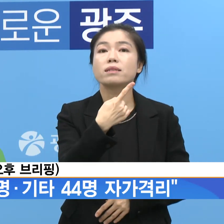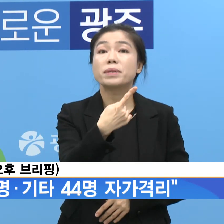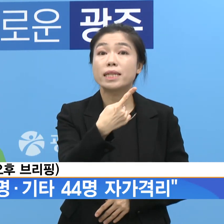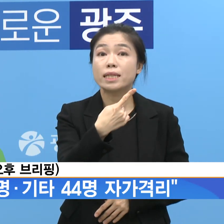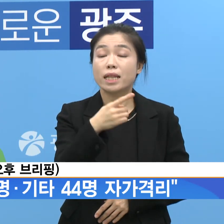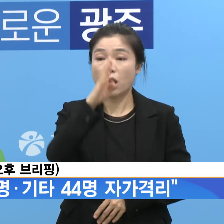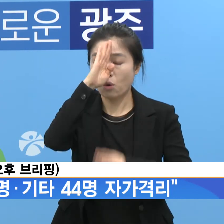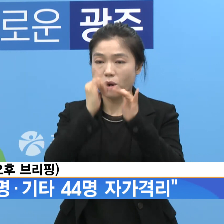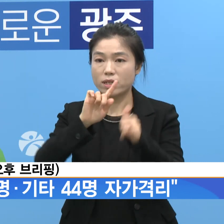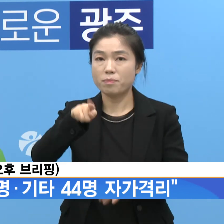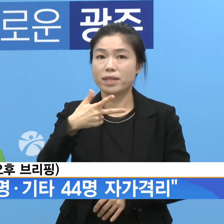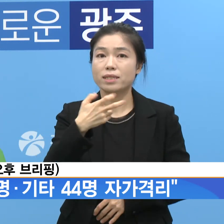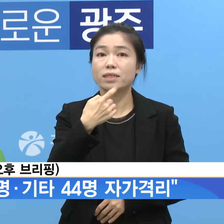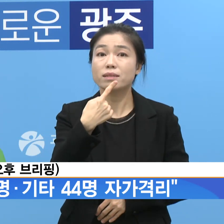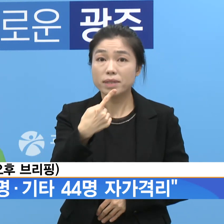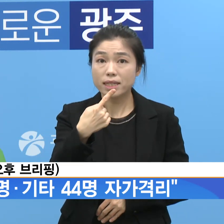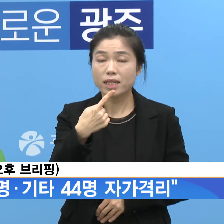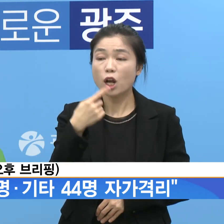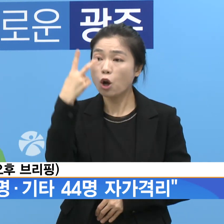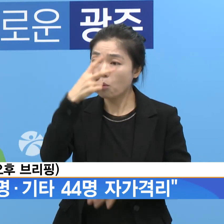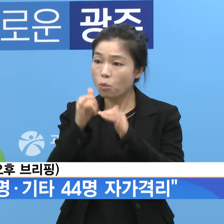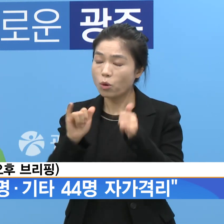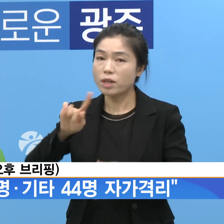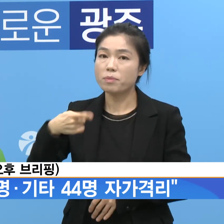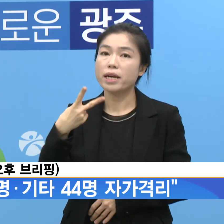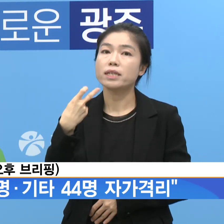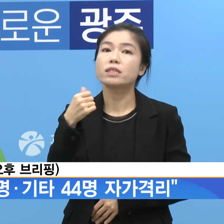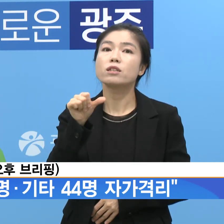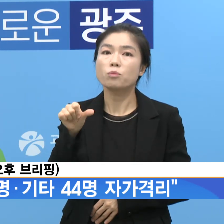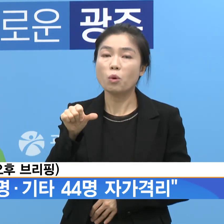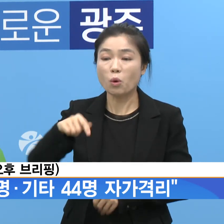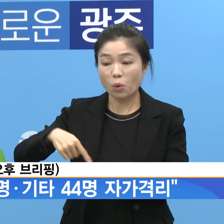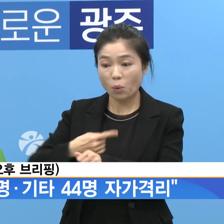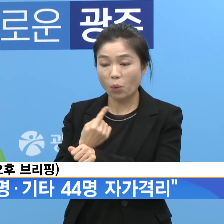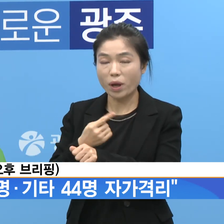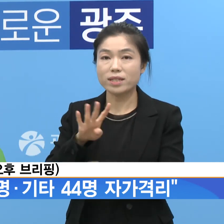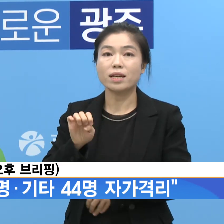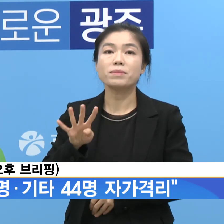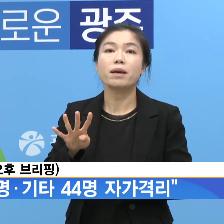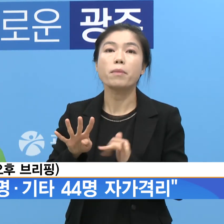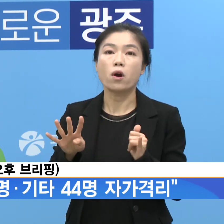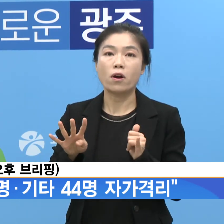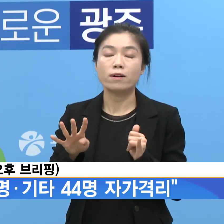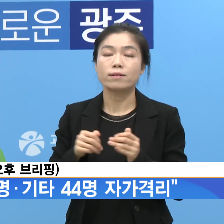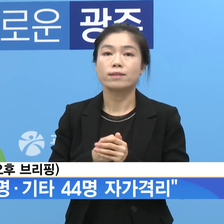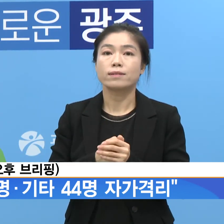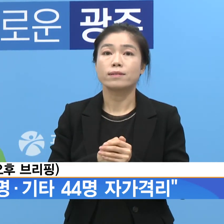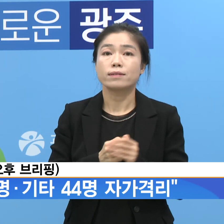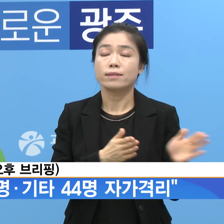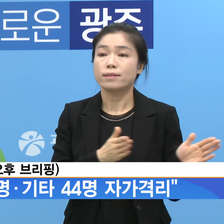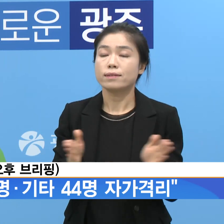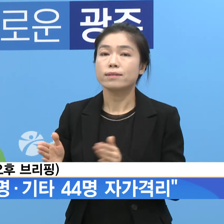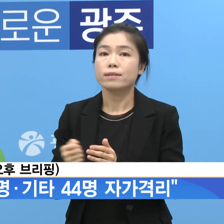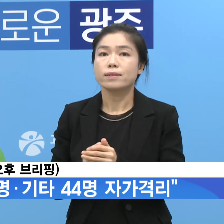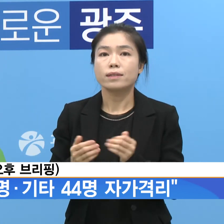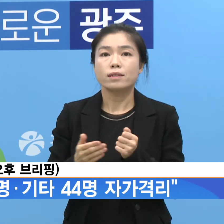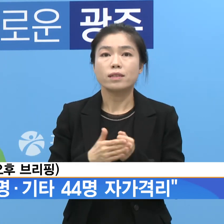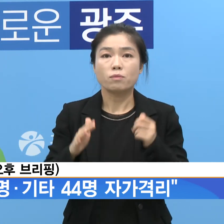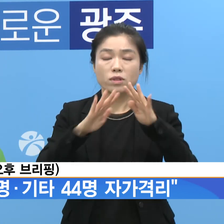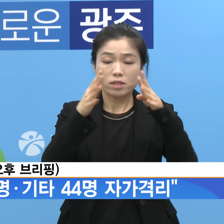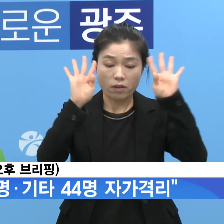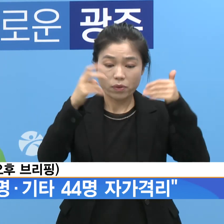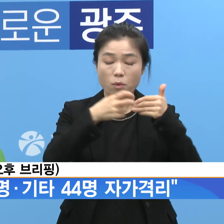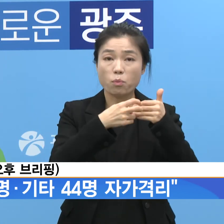환자 171명 보호자 120 오면 기타 44명이 되겠습니다 그래서 지금 전남대병원